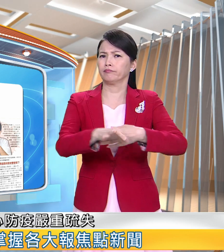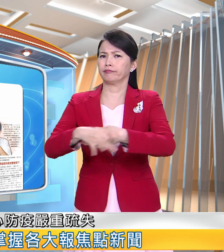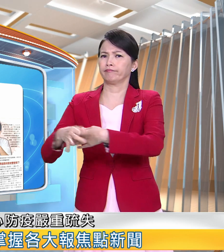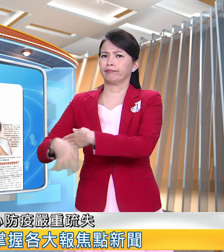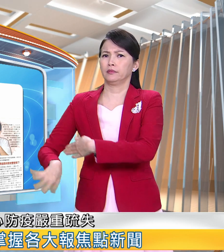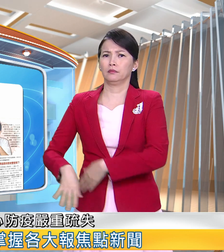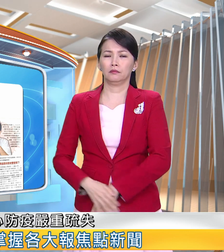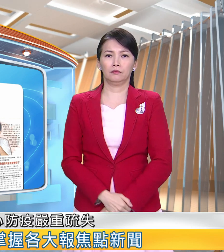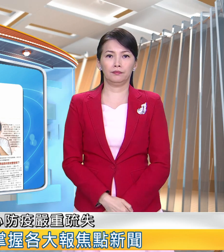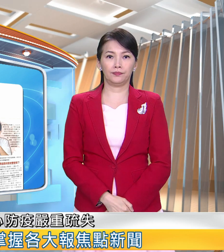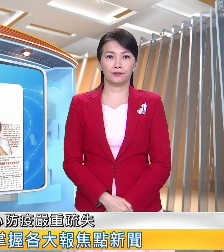失。